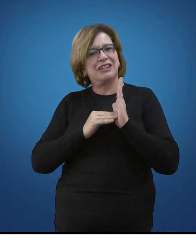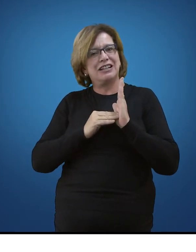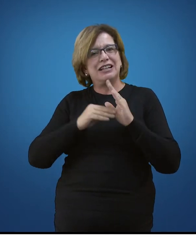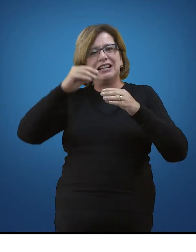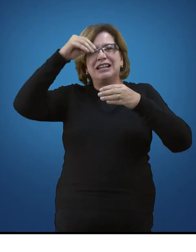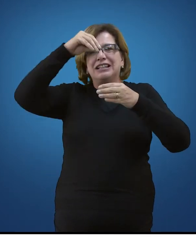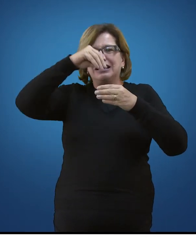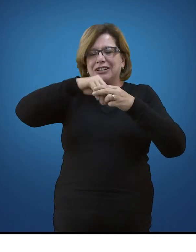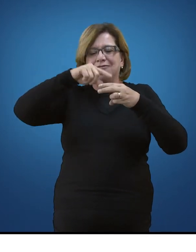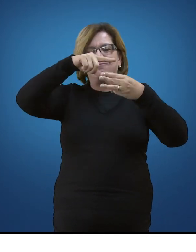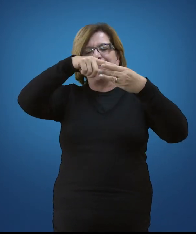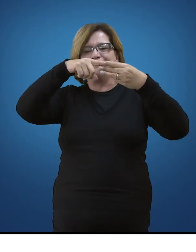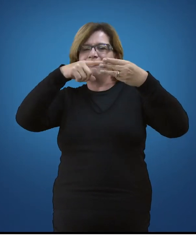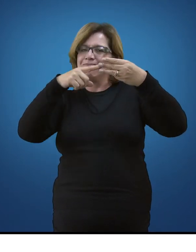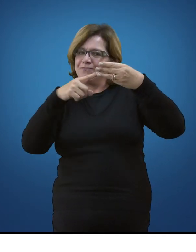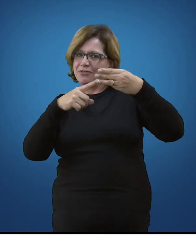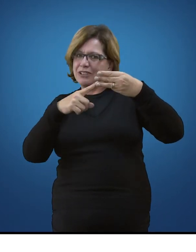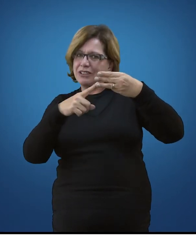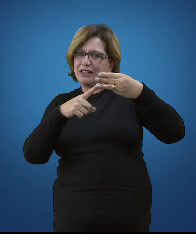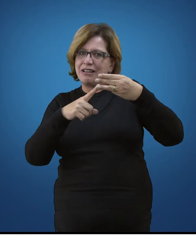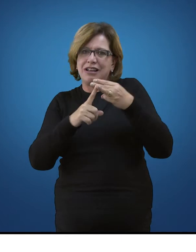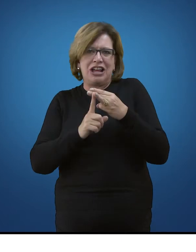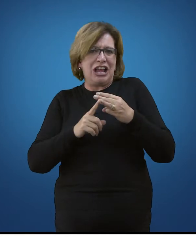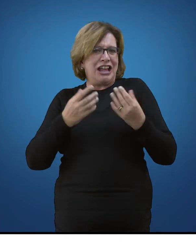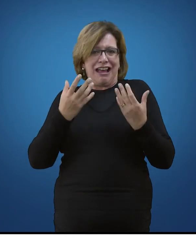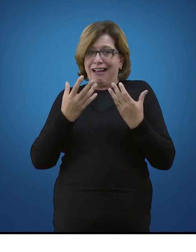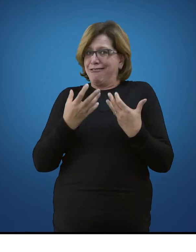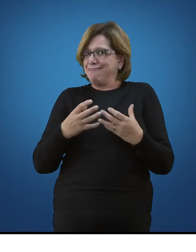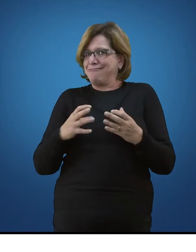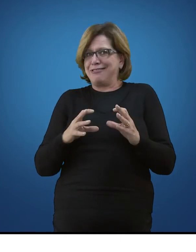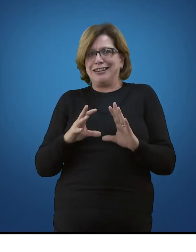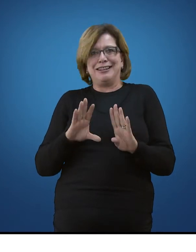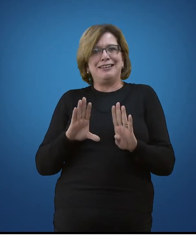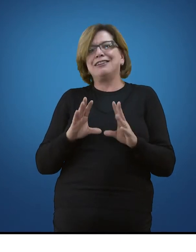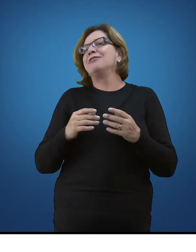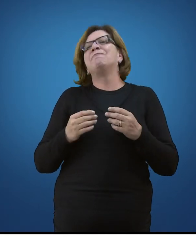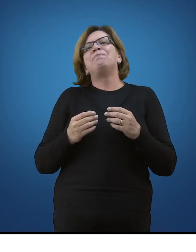dentro dessas 3 unidades, nós não quisemos em momento nenhum fazer